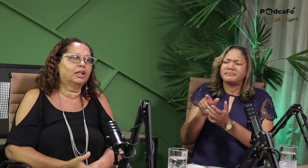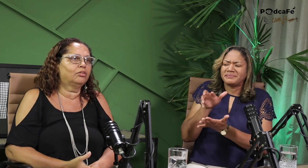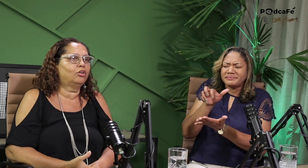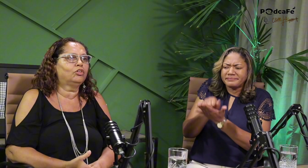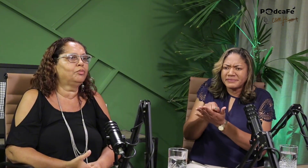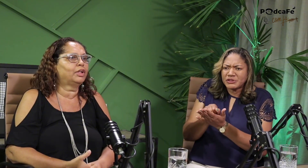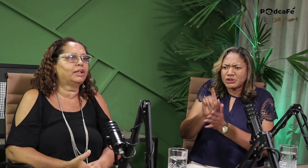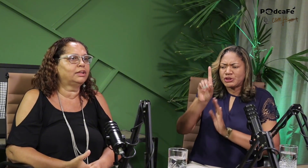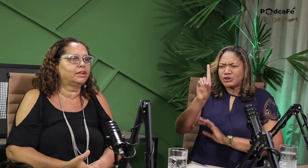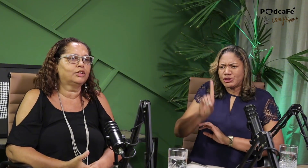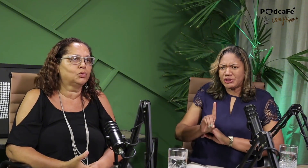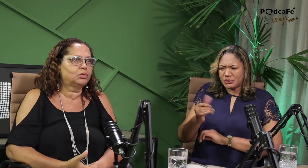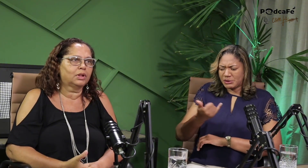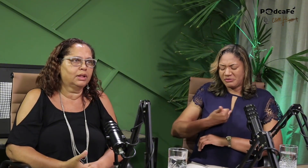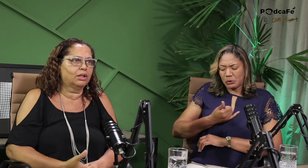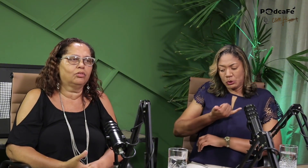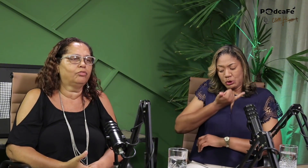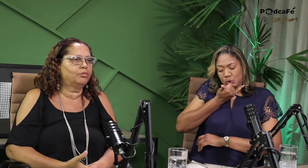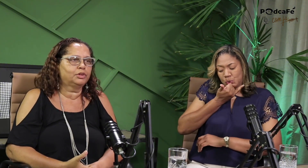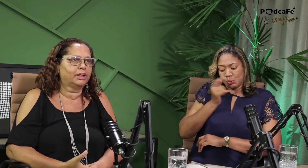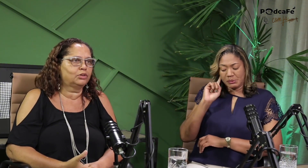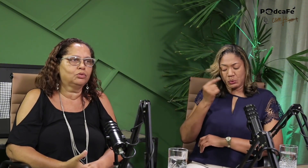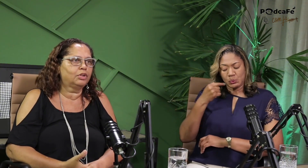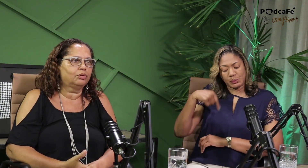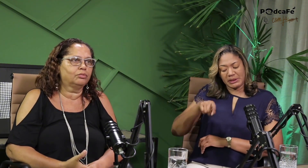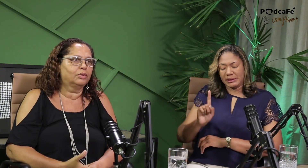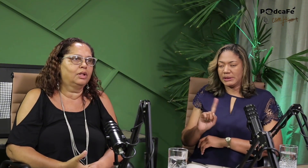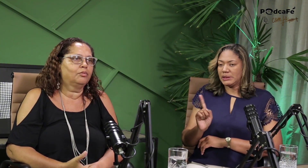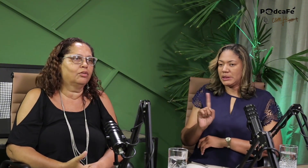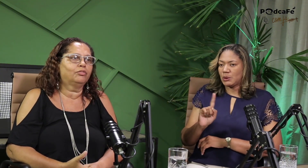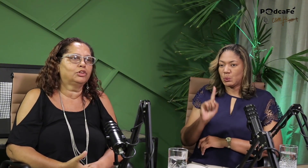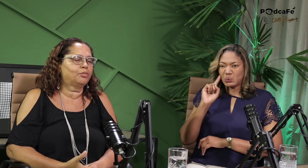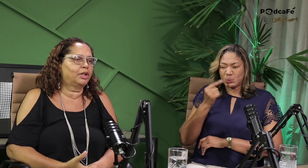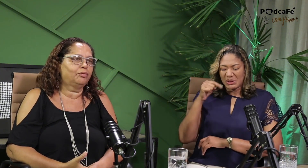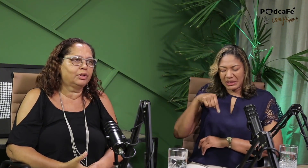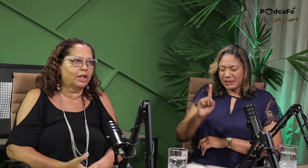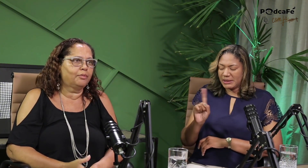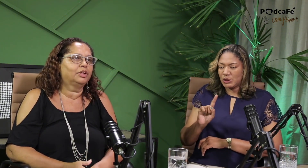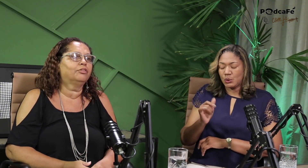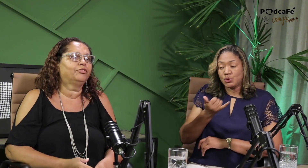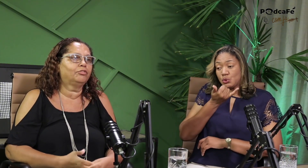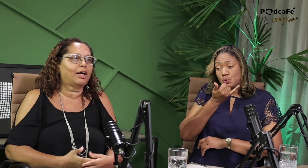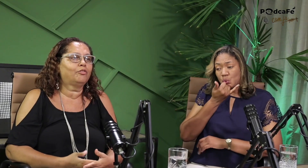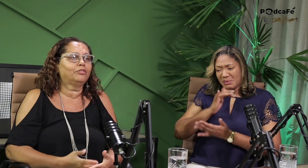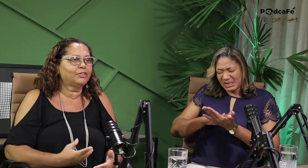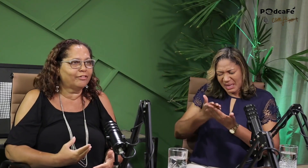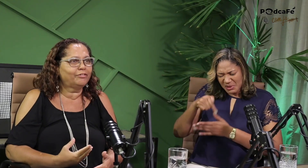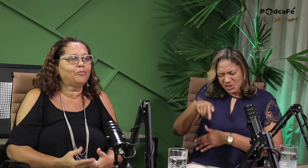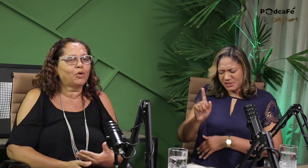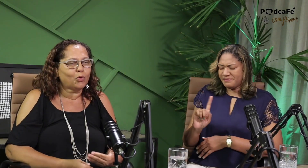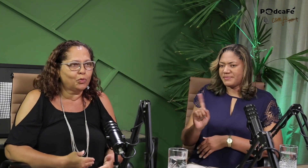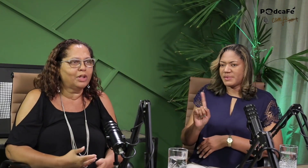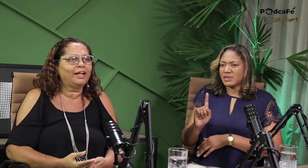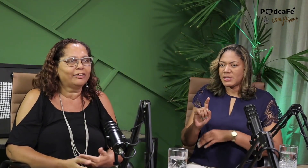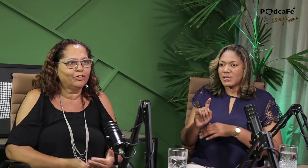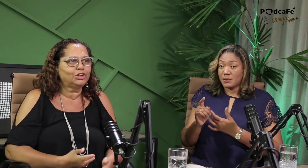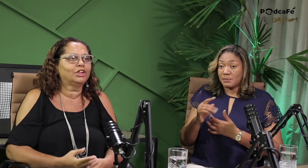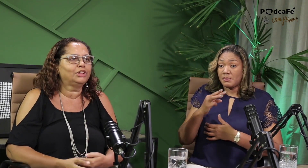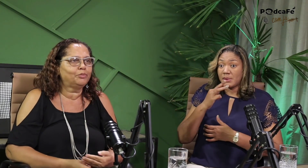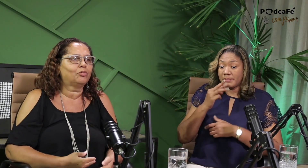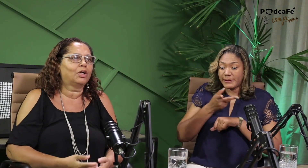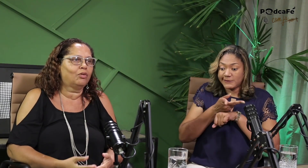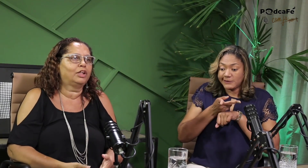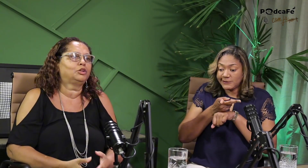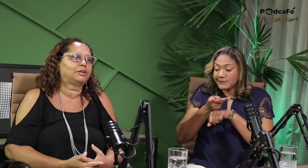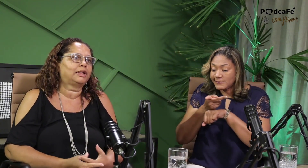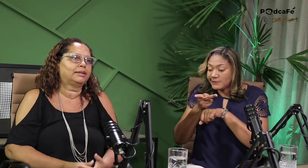diretora, não, nós não temos interesse de ter surdos aqui não vamos ter surdo nenhum, porque eu não vou chamar nenhum interno. Então foi uma procura constante